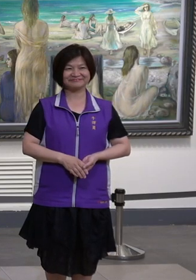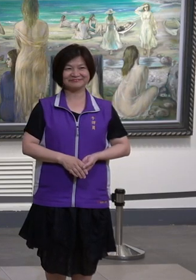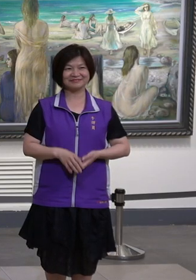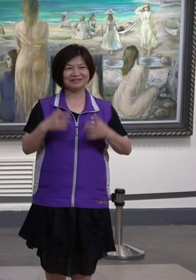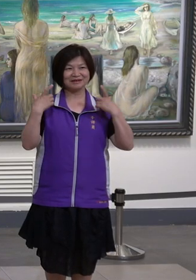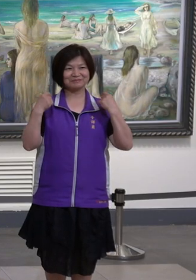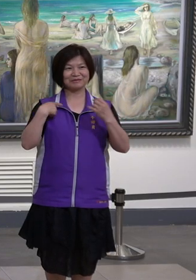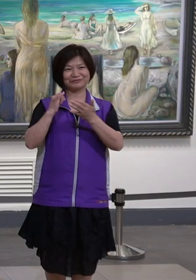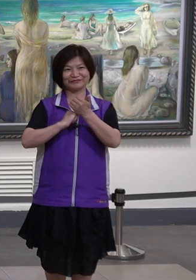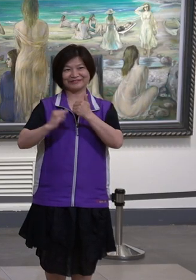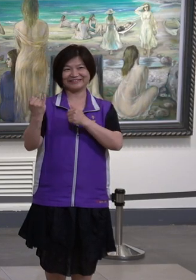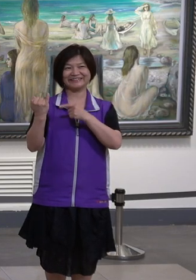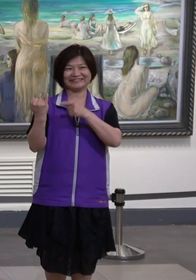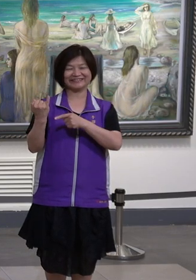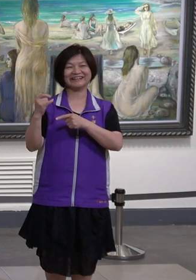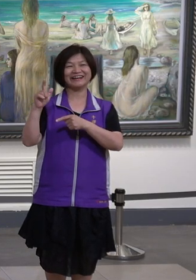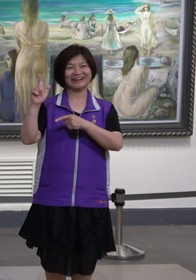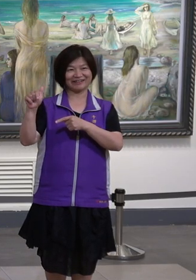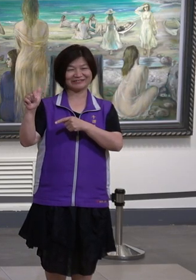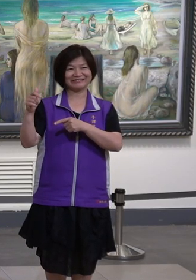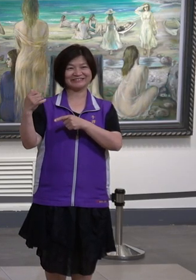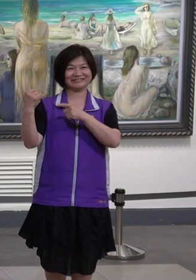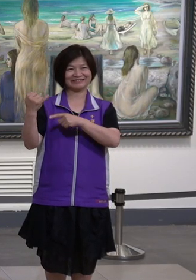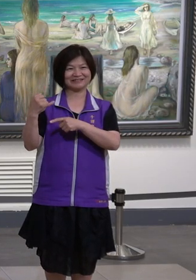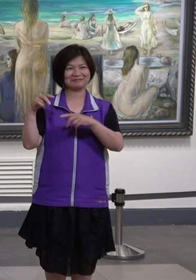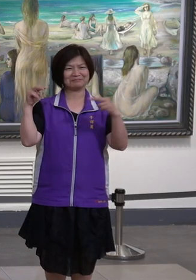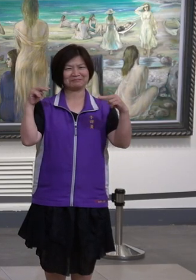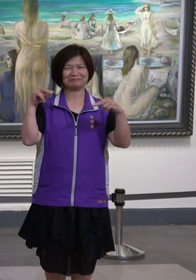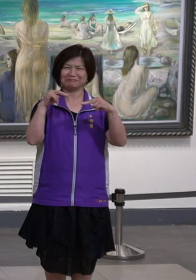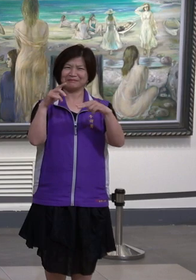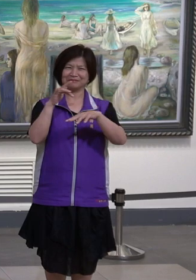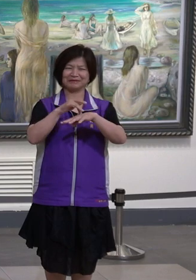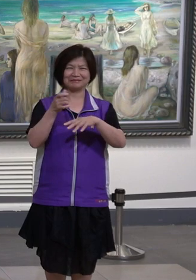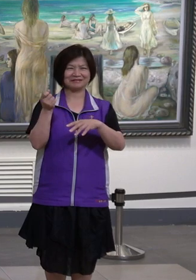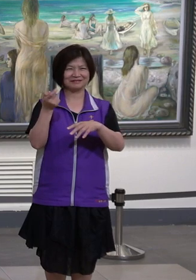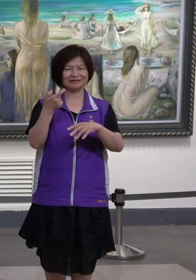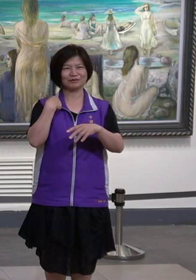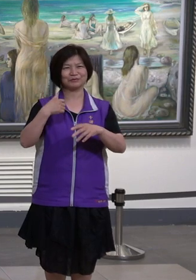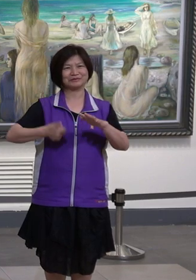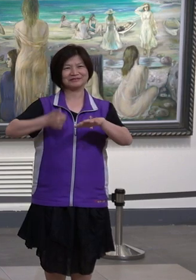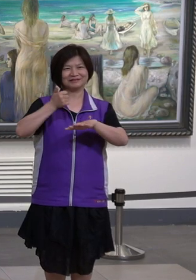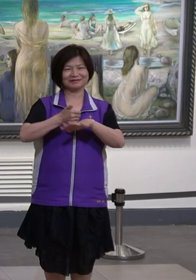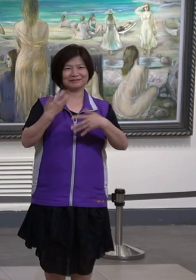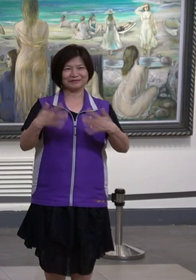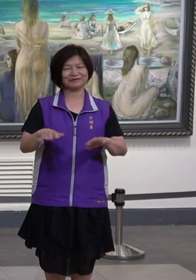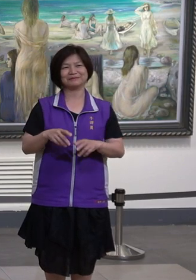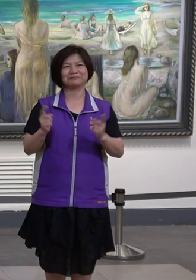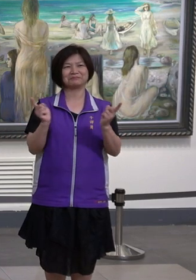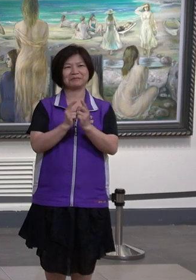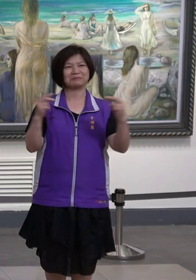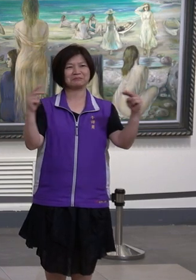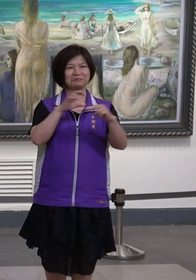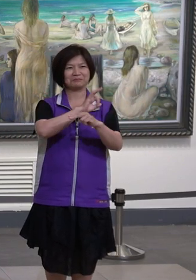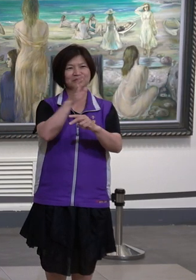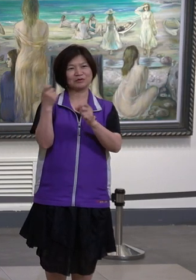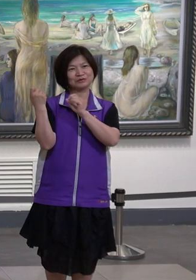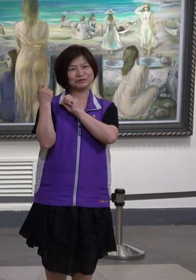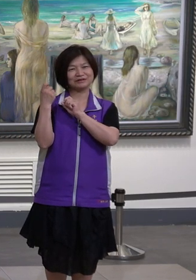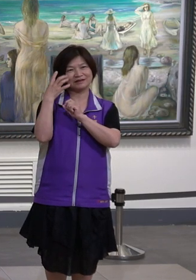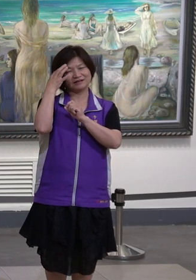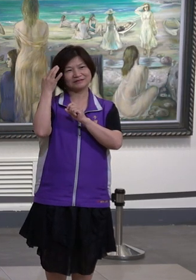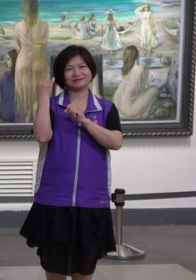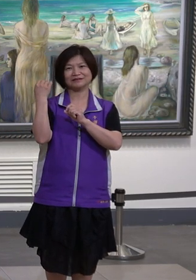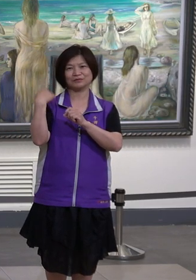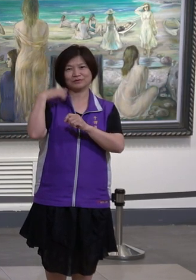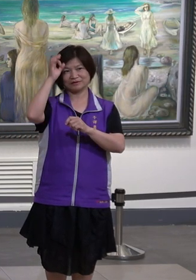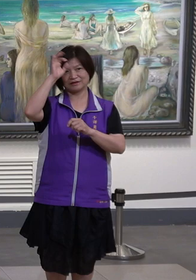本来我李延春这个老师哈很少接触，我到艺发市场当了两年，但是一直没有接触。这几天我看了他